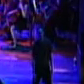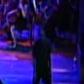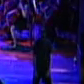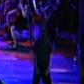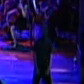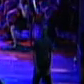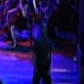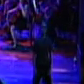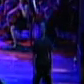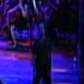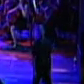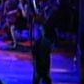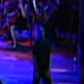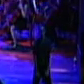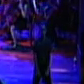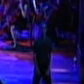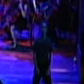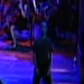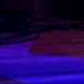pa' que te calientes,